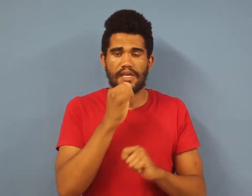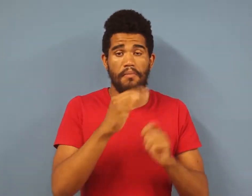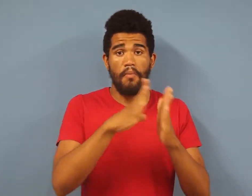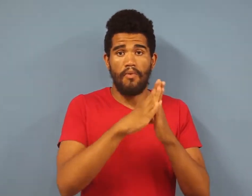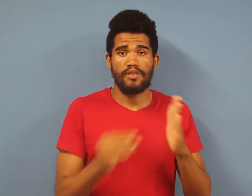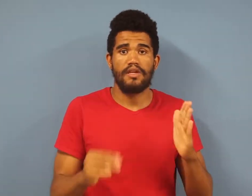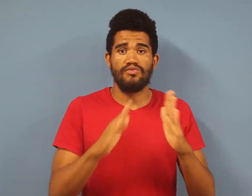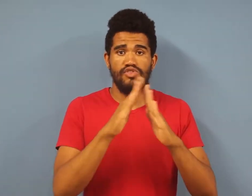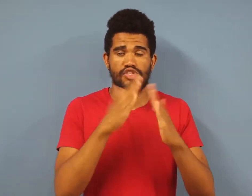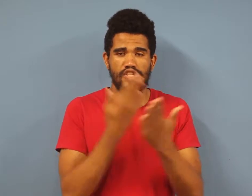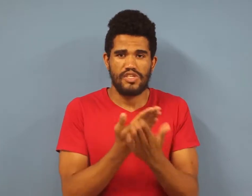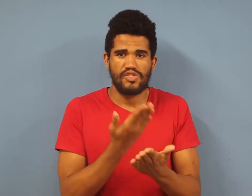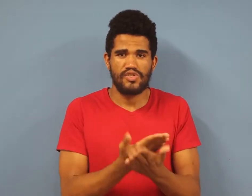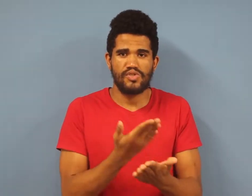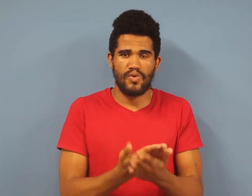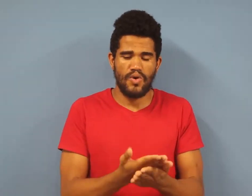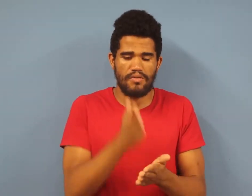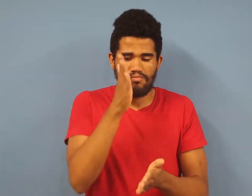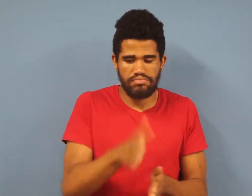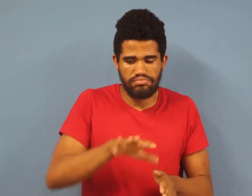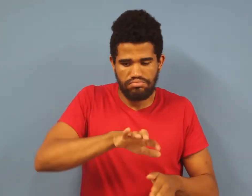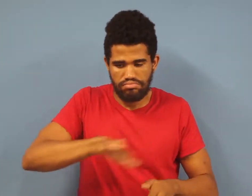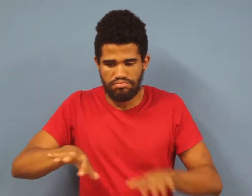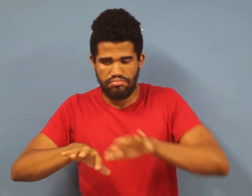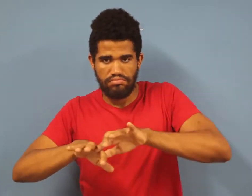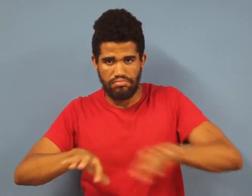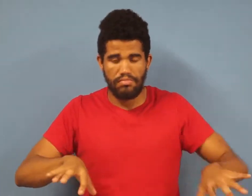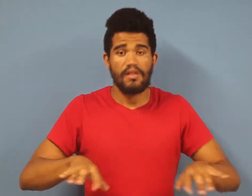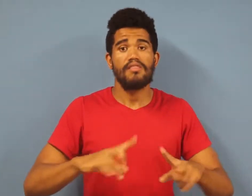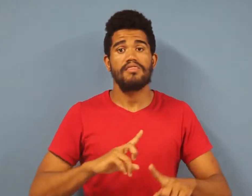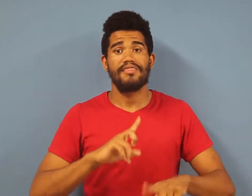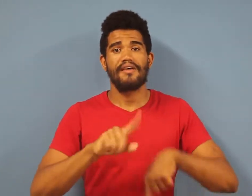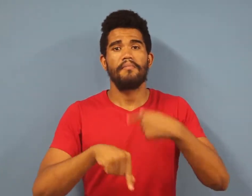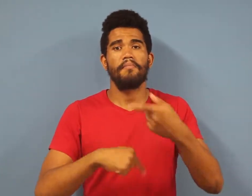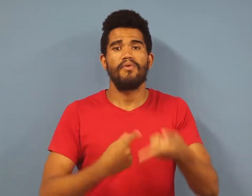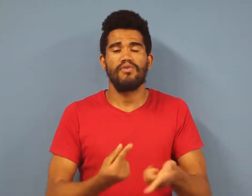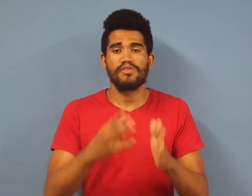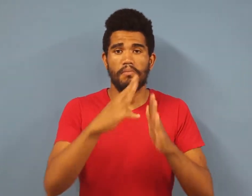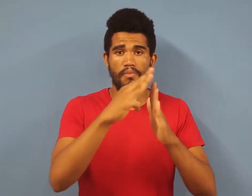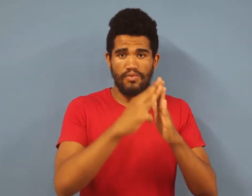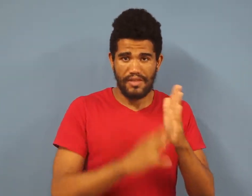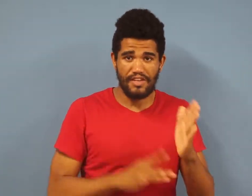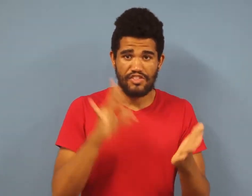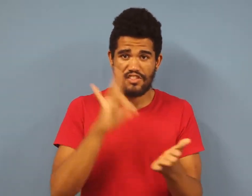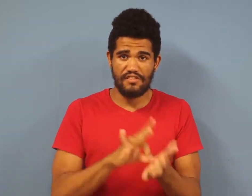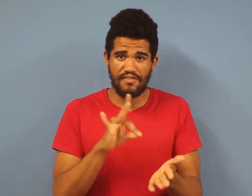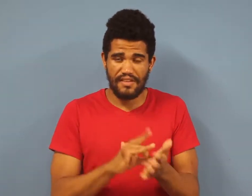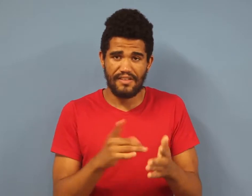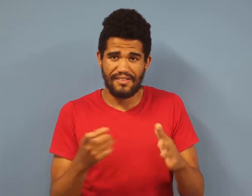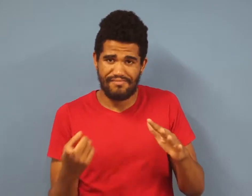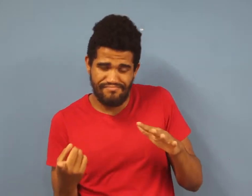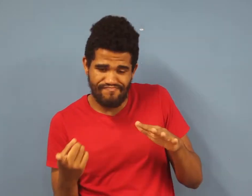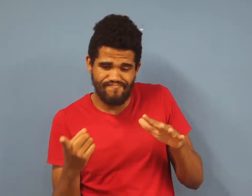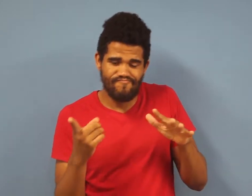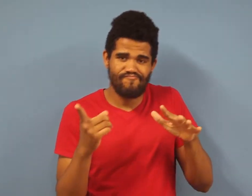segregados nas escolas especiais e, na sequência, por modelos de integração, em que elas tinham que se